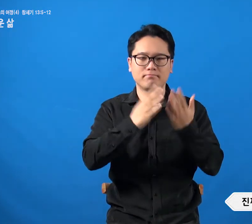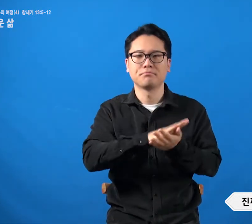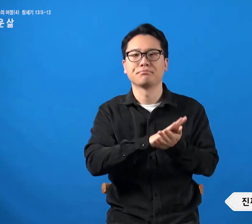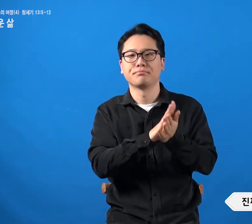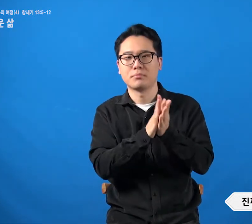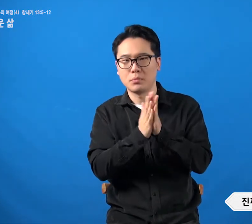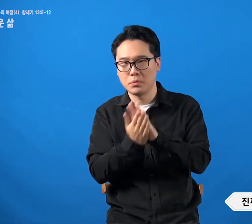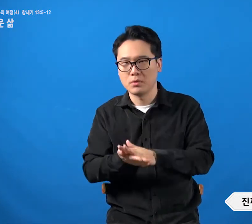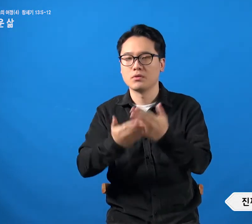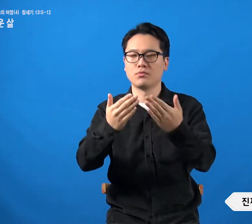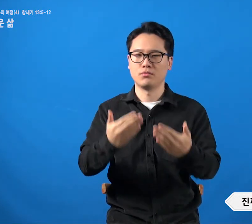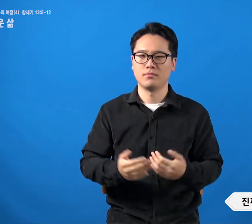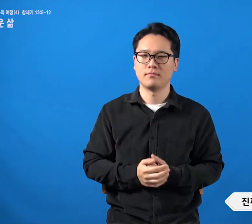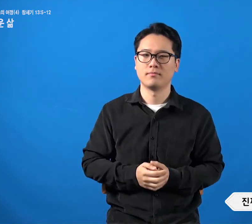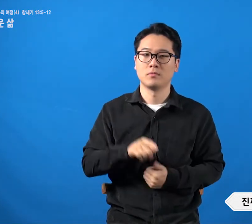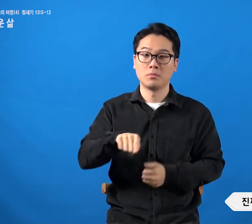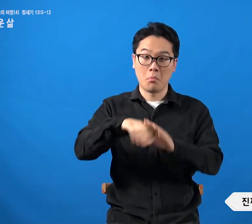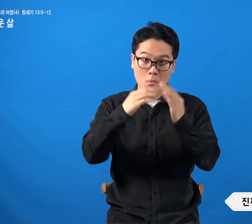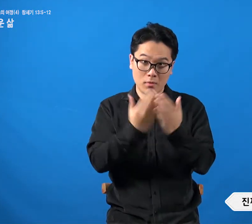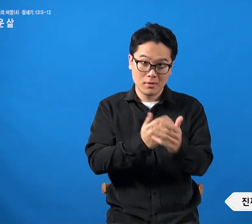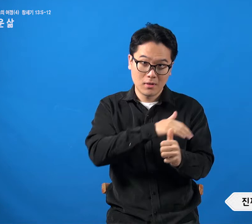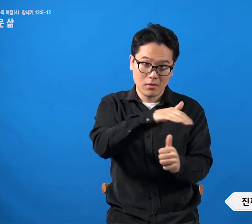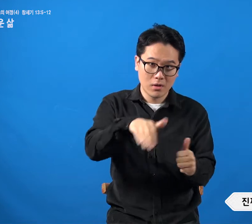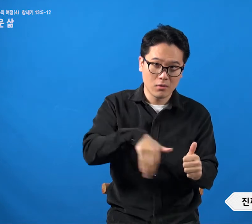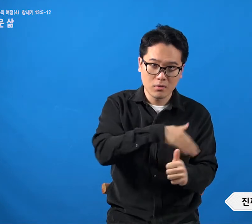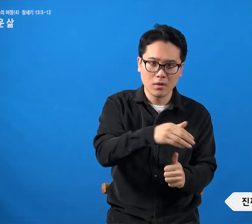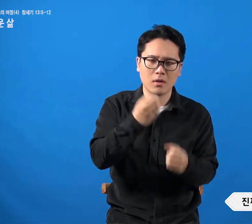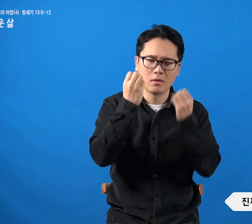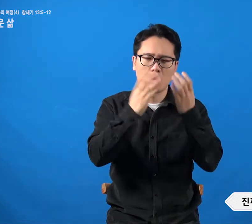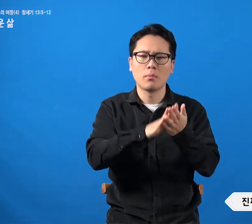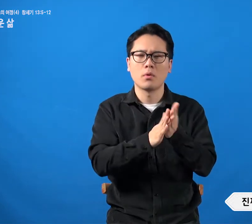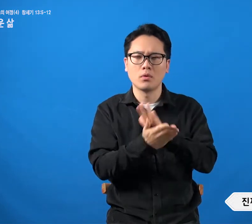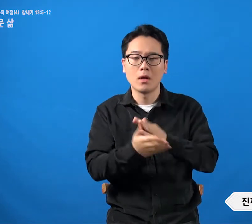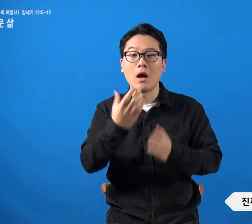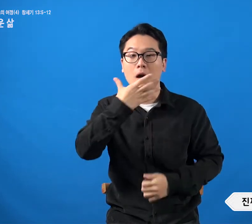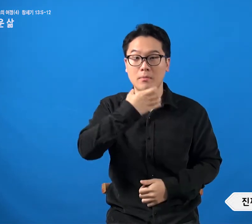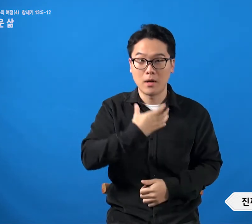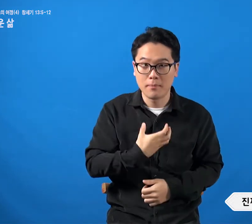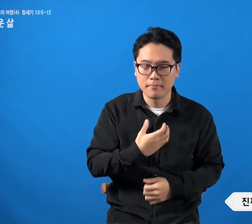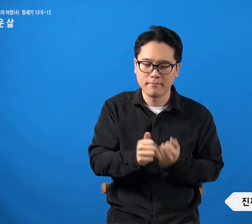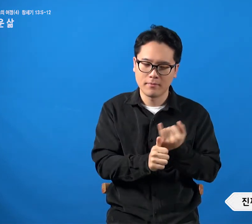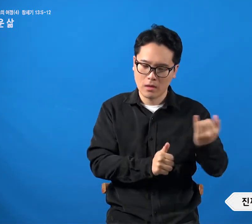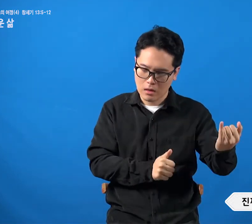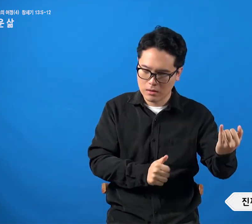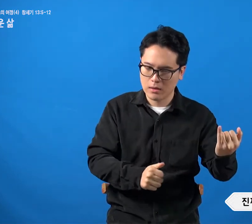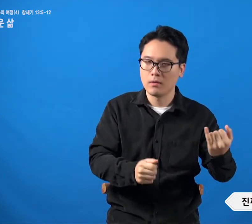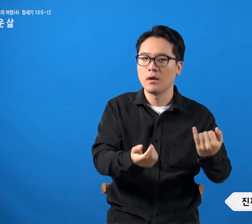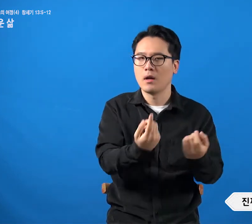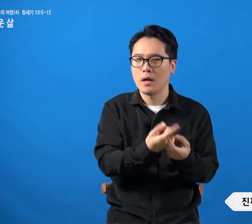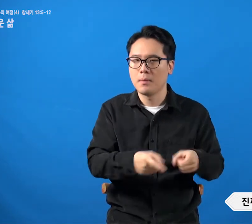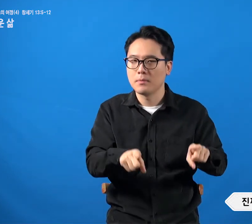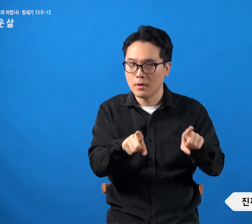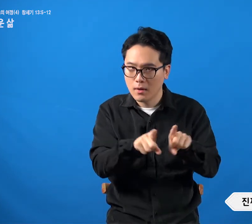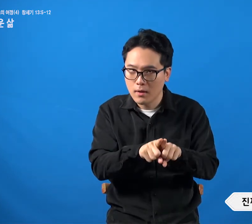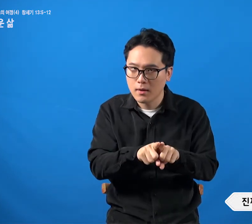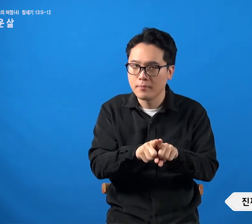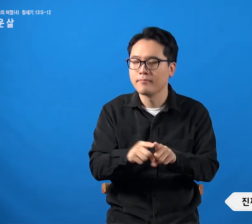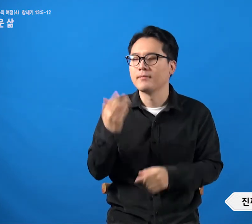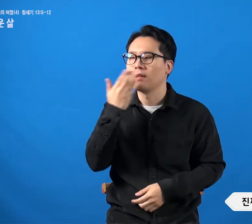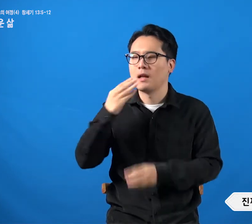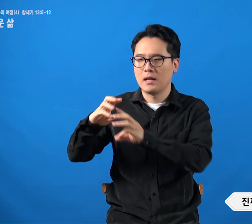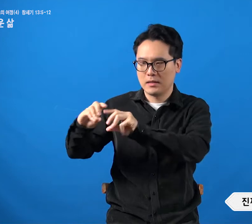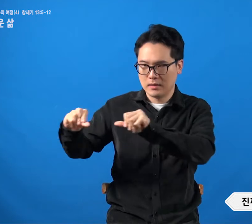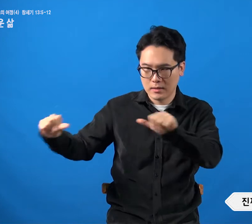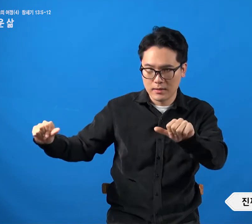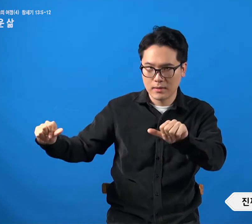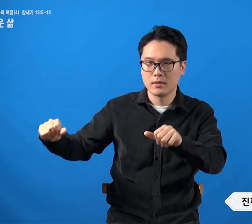가운데 만신창이가 된 아브라함, 아내를 이끌고 다시 가나안 약속의 땅으로 돌아옵니다.